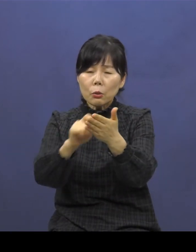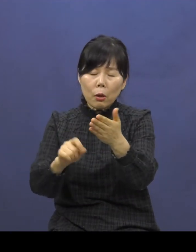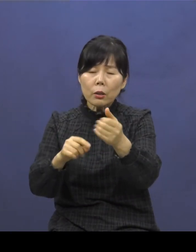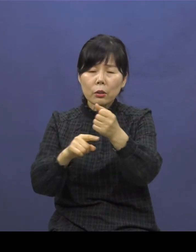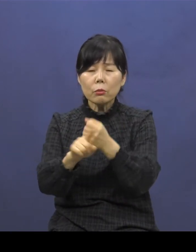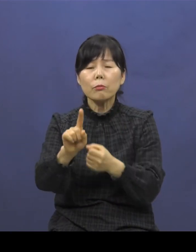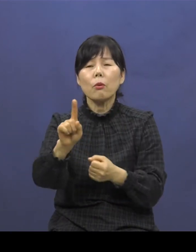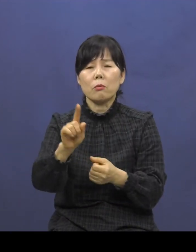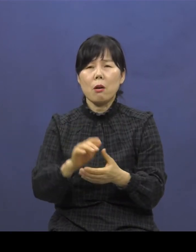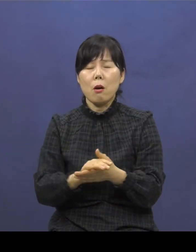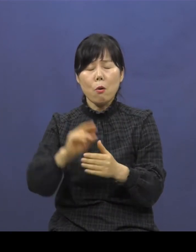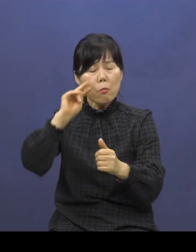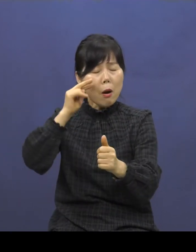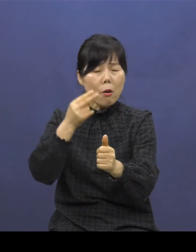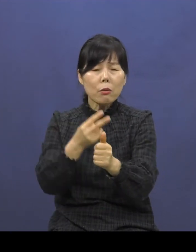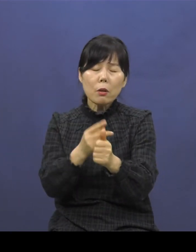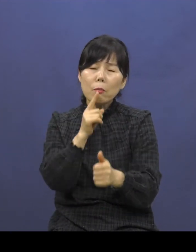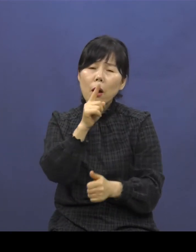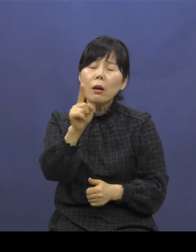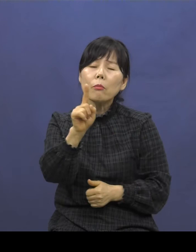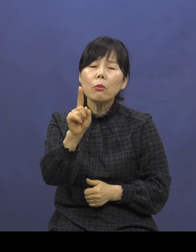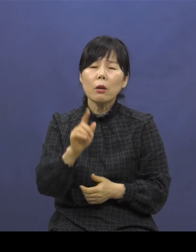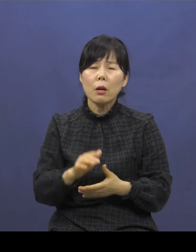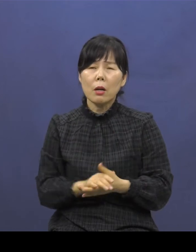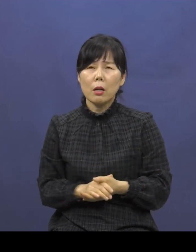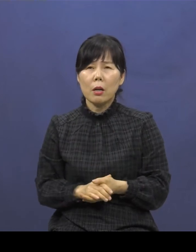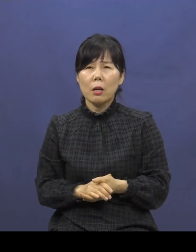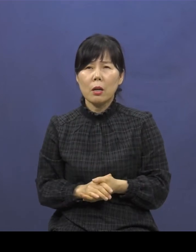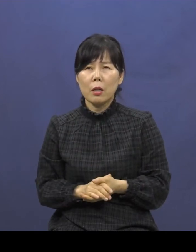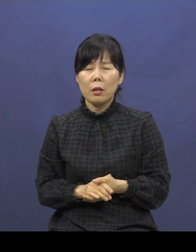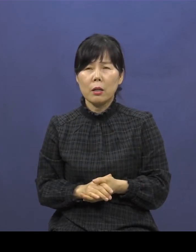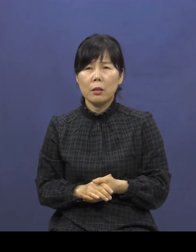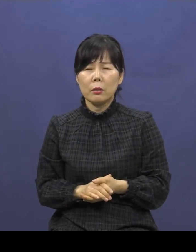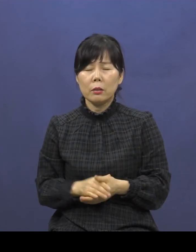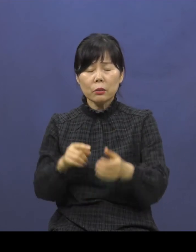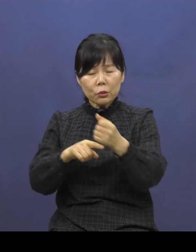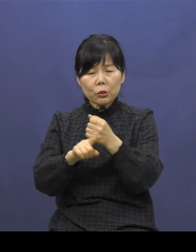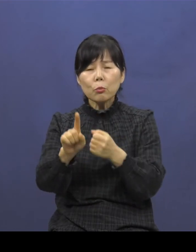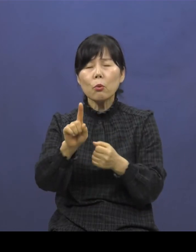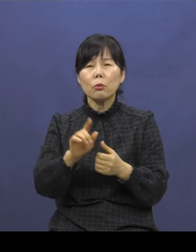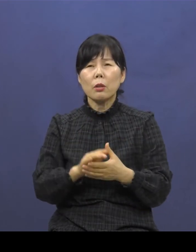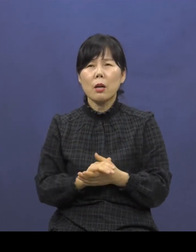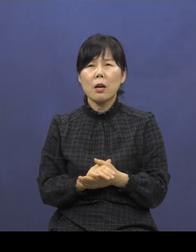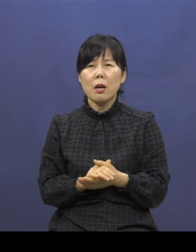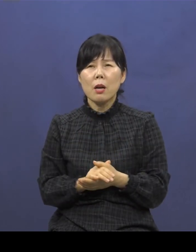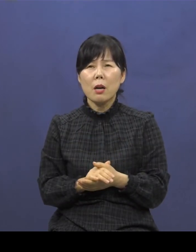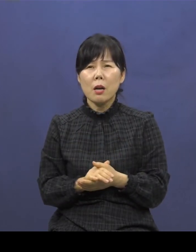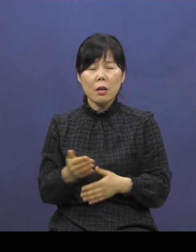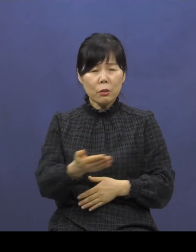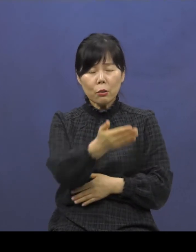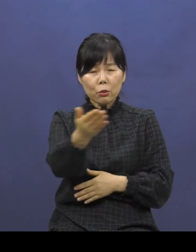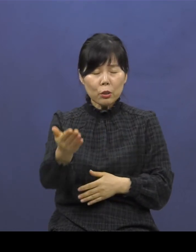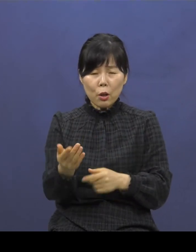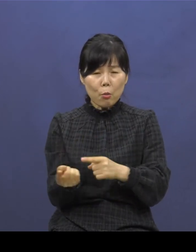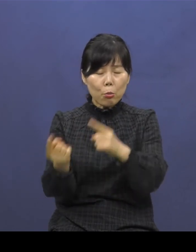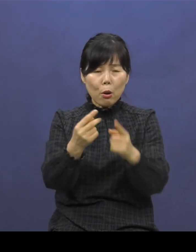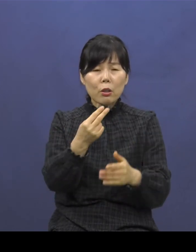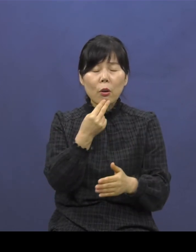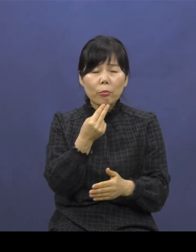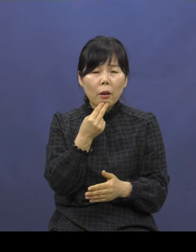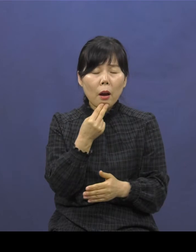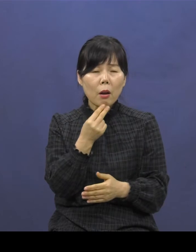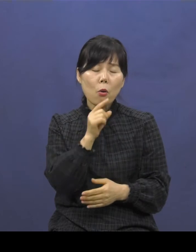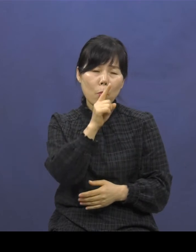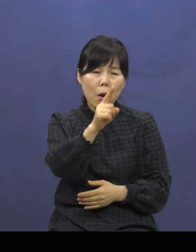하는 것은요, 바울이 어떤 걸 말하고 있는 것이냐, 바로 이런 뜻입니다. 바로 그들이